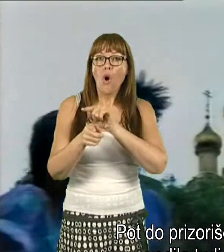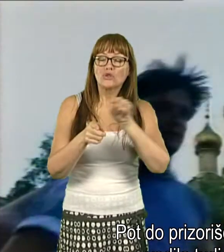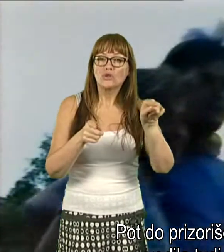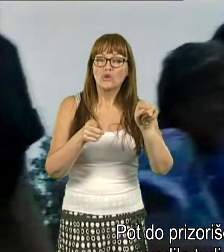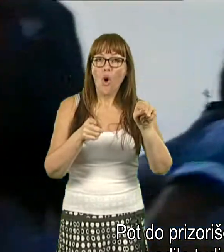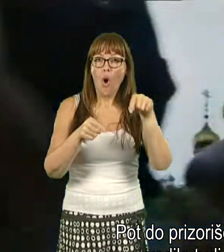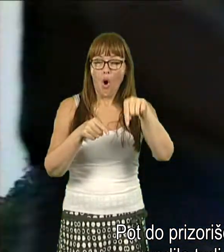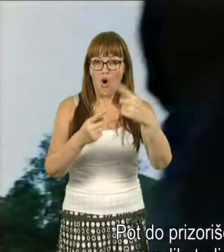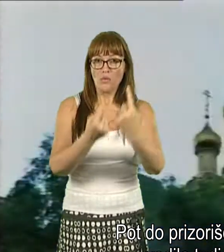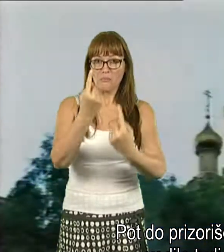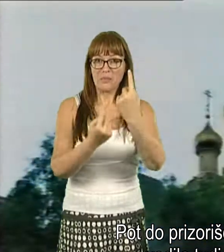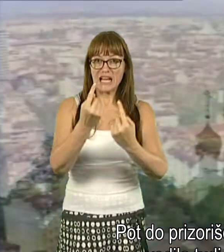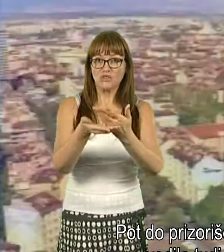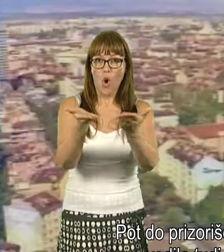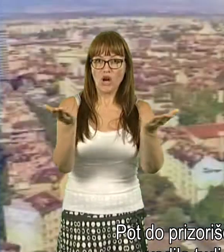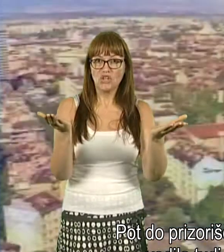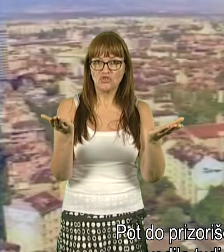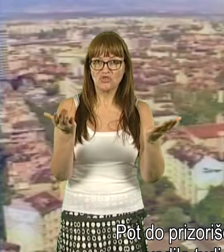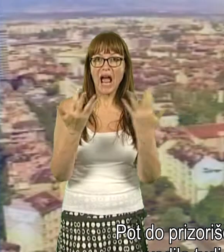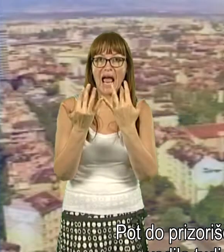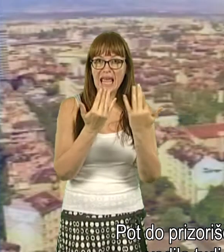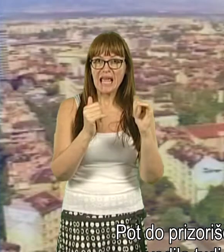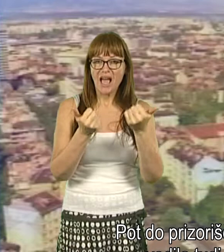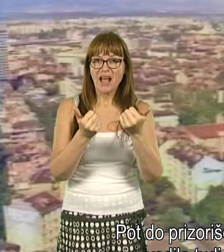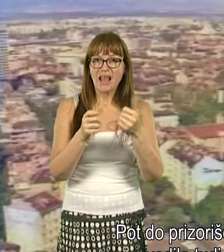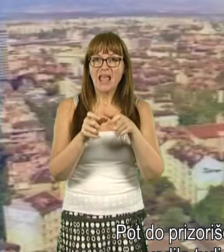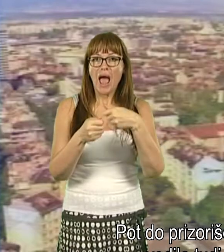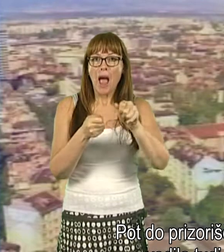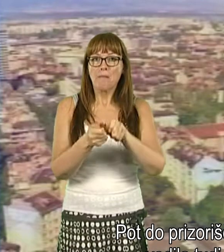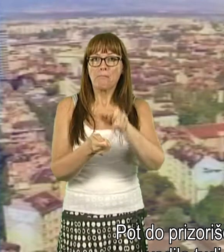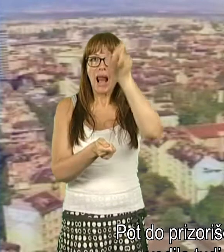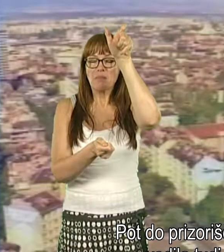Pot do prizorišča iger je plamenico vodila tudi skozi Slovenijo.